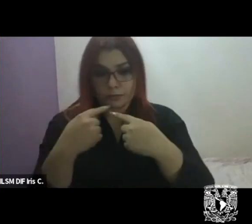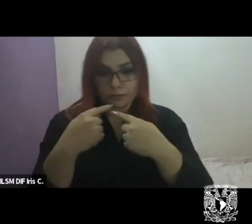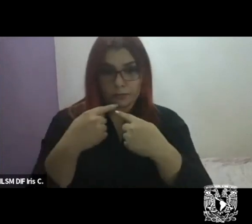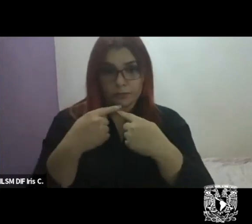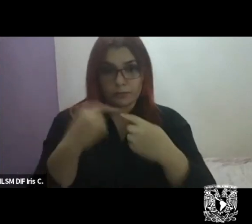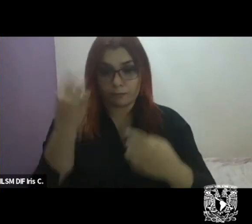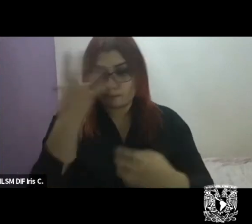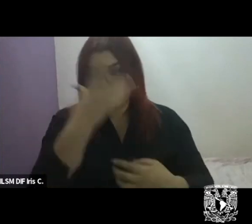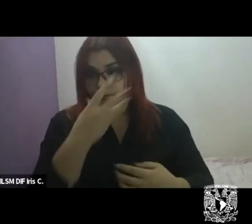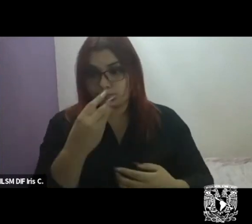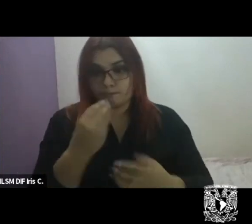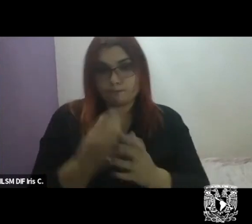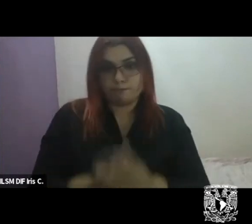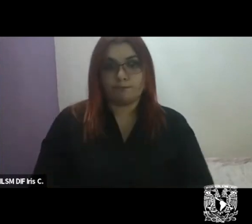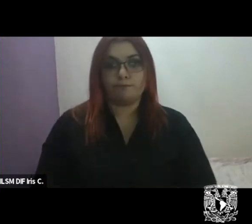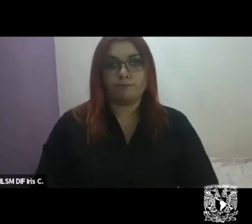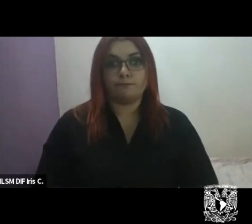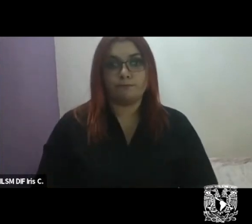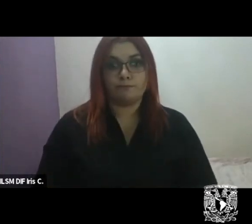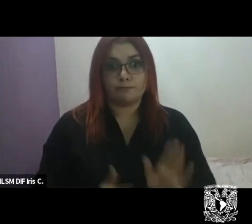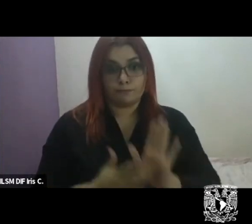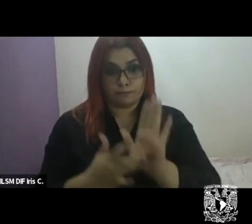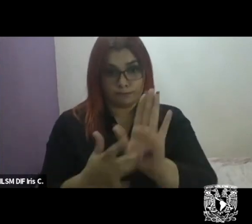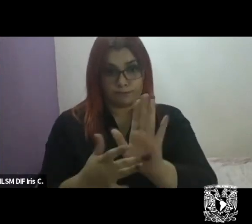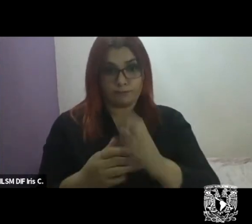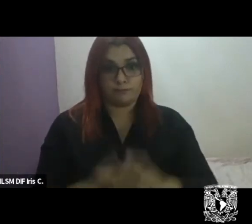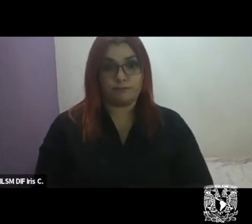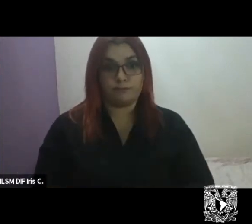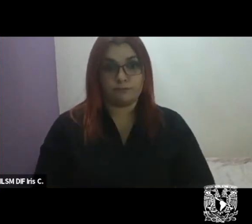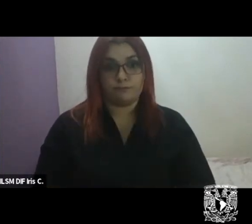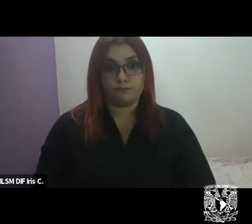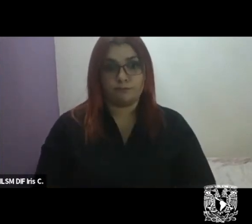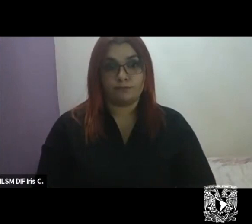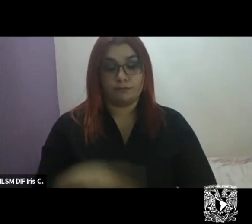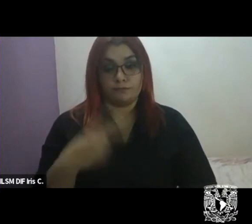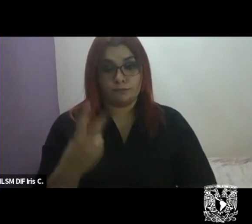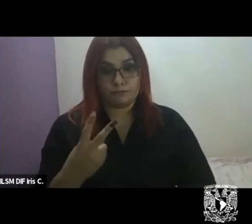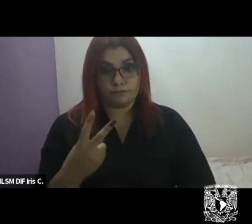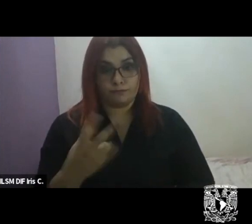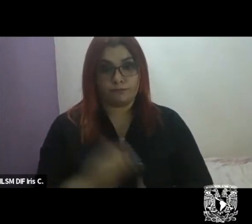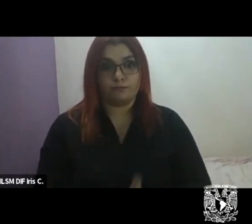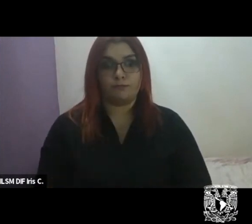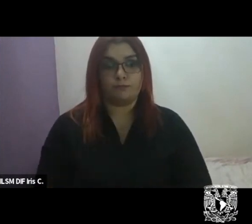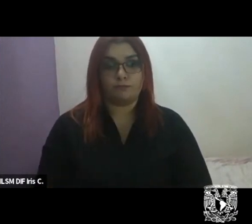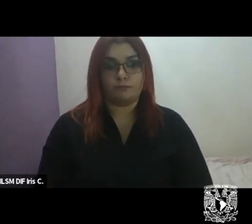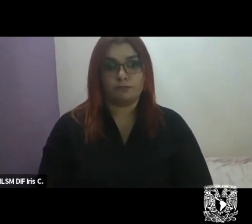Les voy a compartir estas dos imágenes.